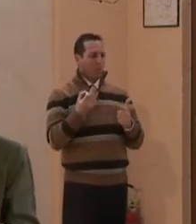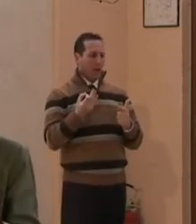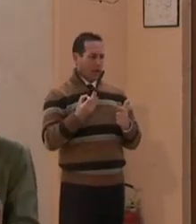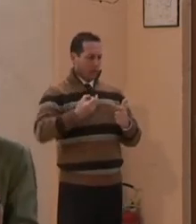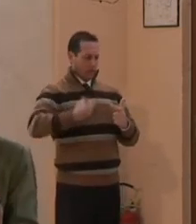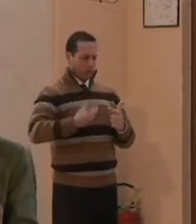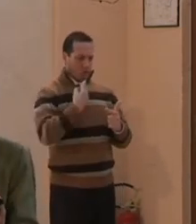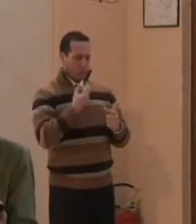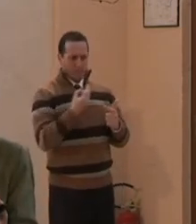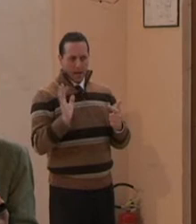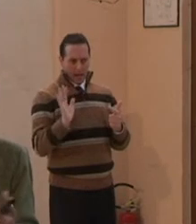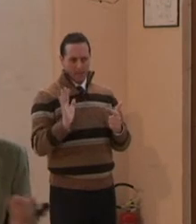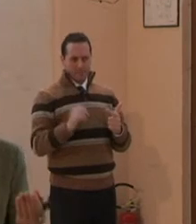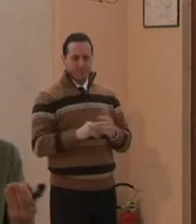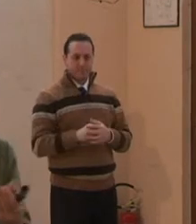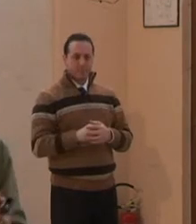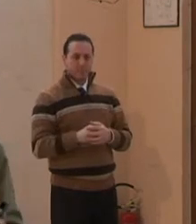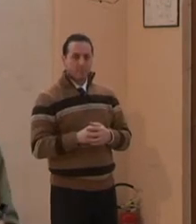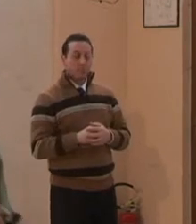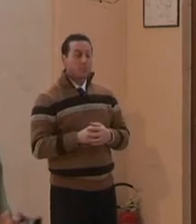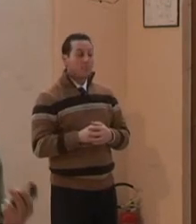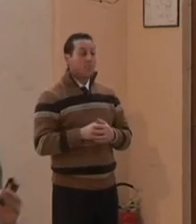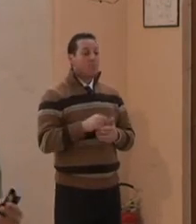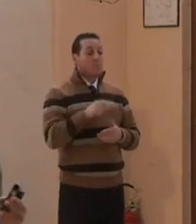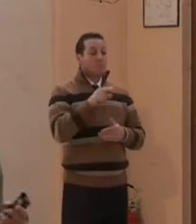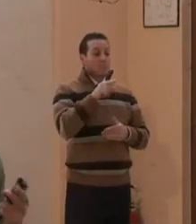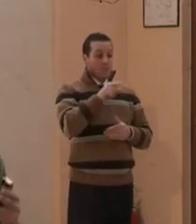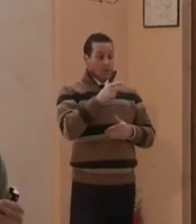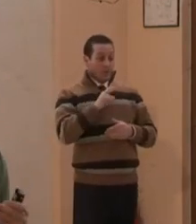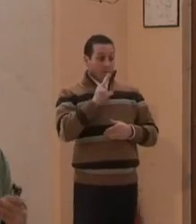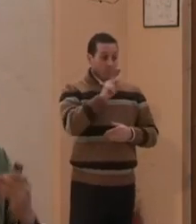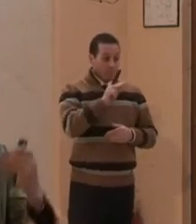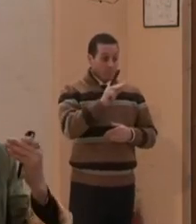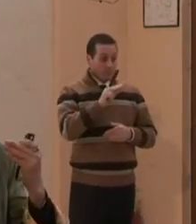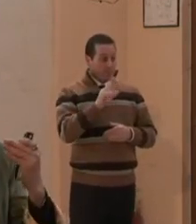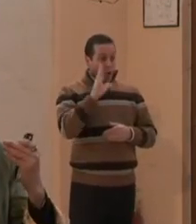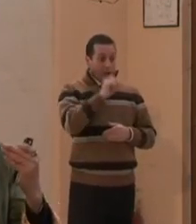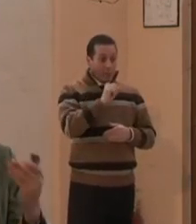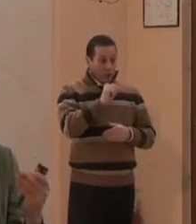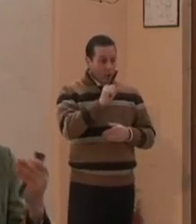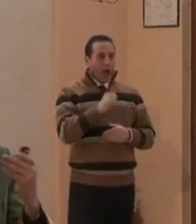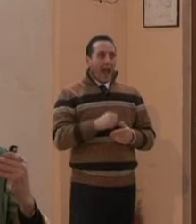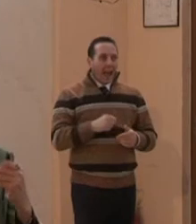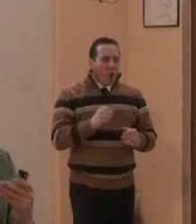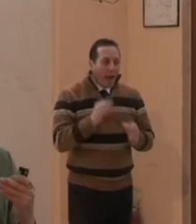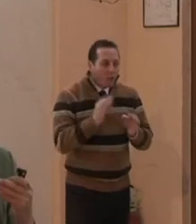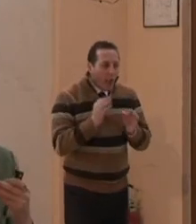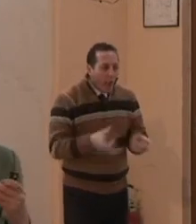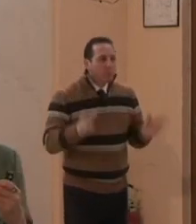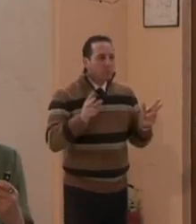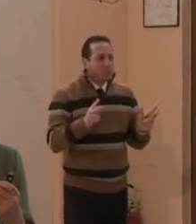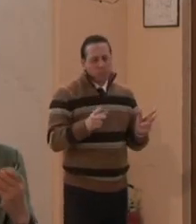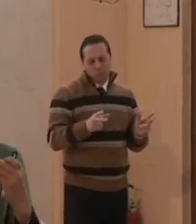di una voce normale, no? E se non ha capito, l'importante non è alzare la voce, ma ripetere